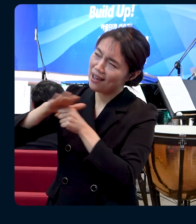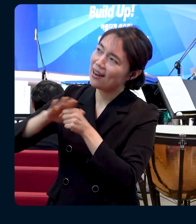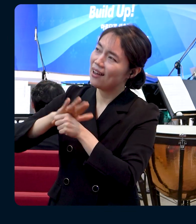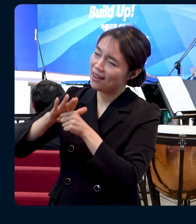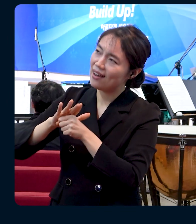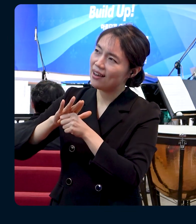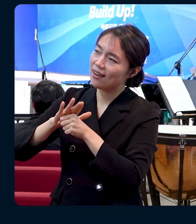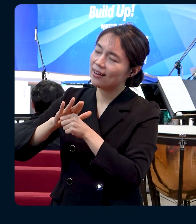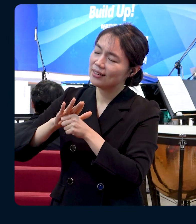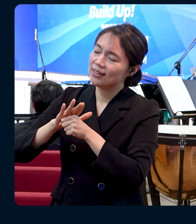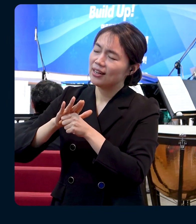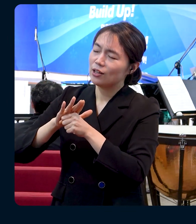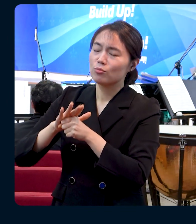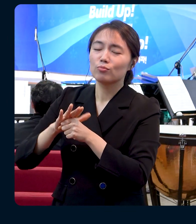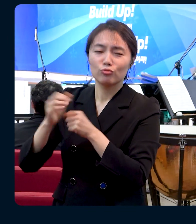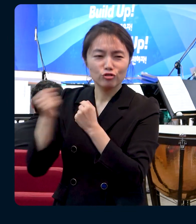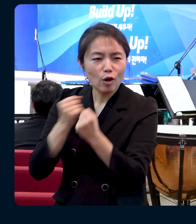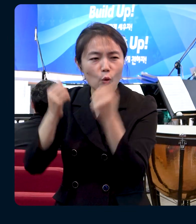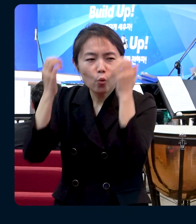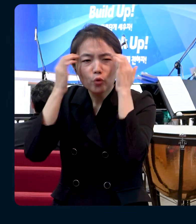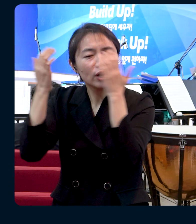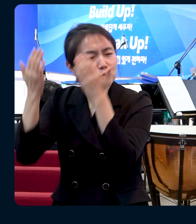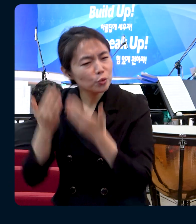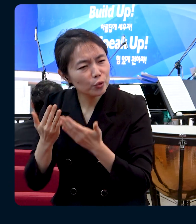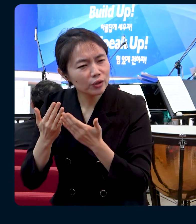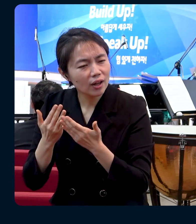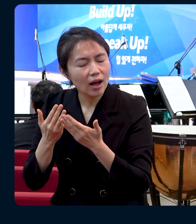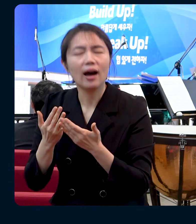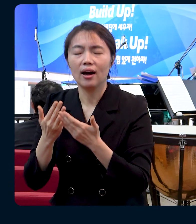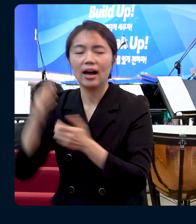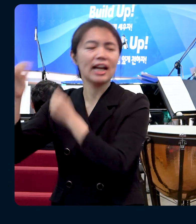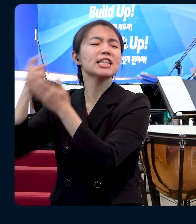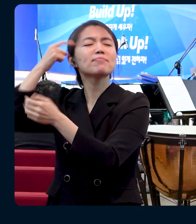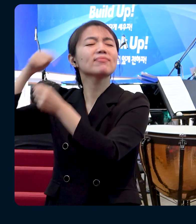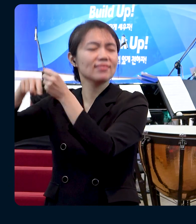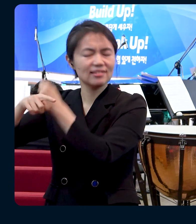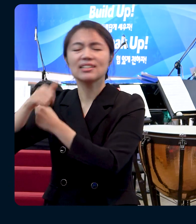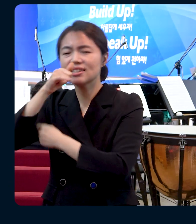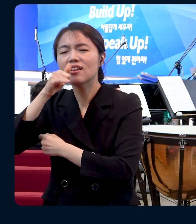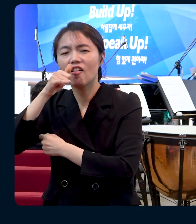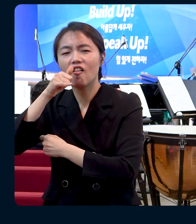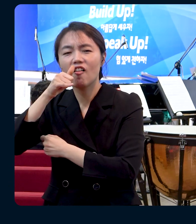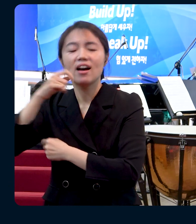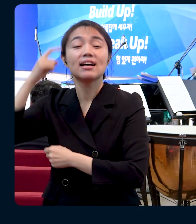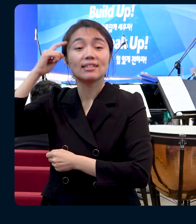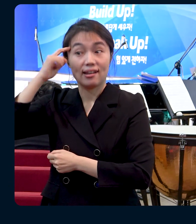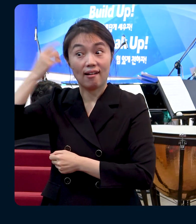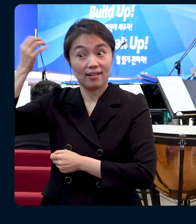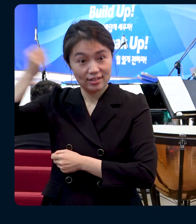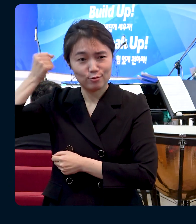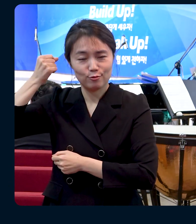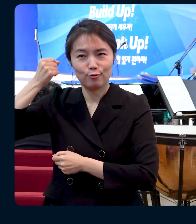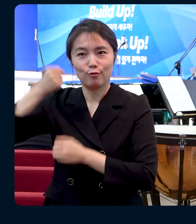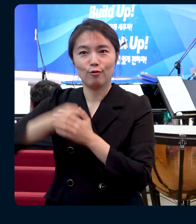하나님께서 나를 사랑하시는데 이런 걸 주셨다고 한다면 뜻이 계시니까, 그러니까 내가